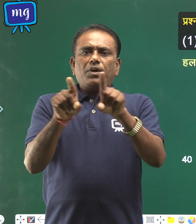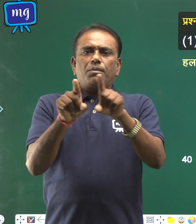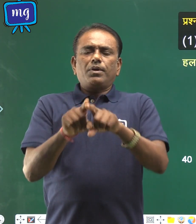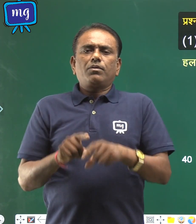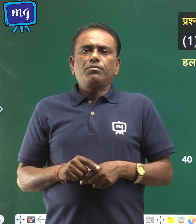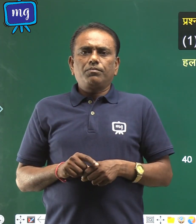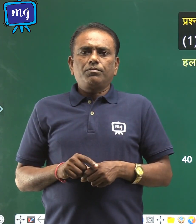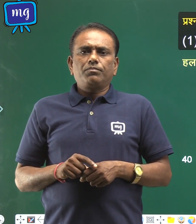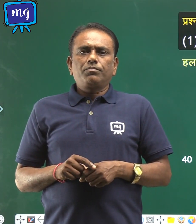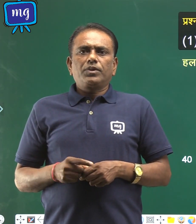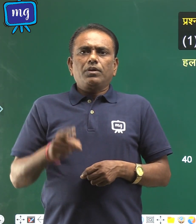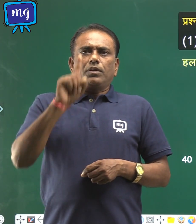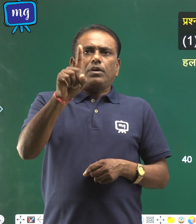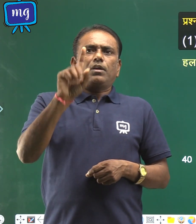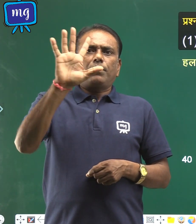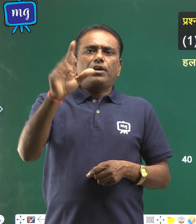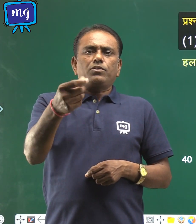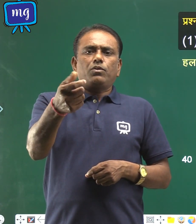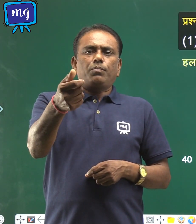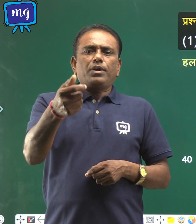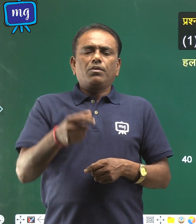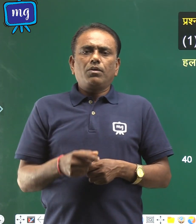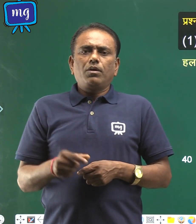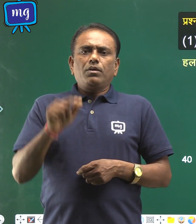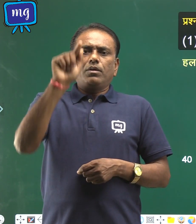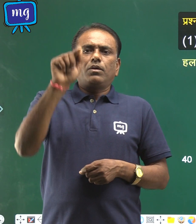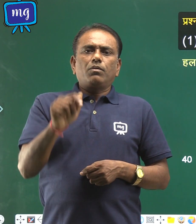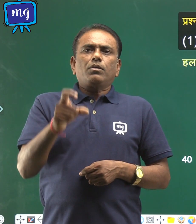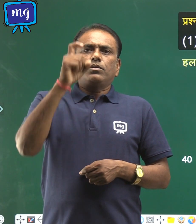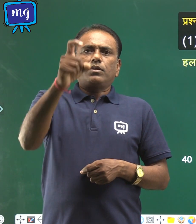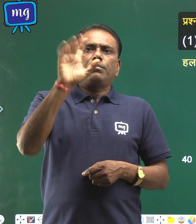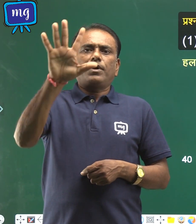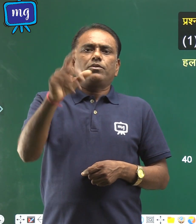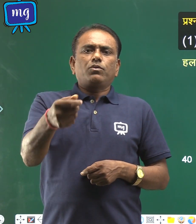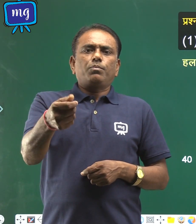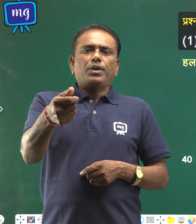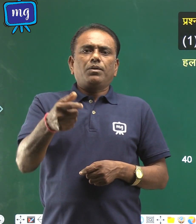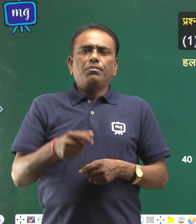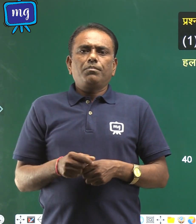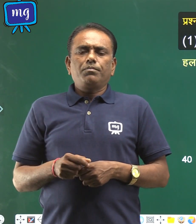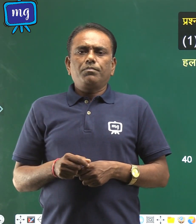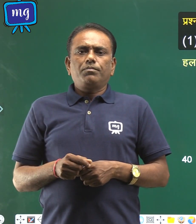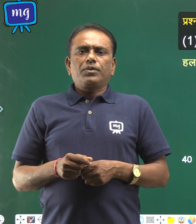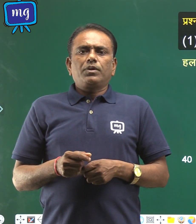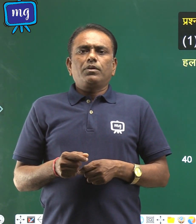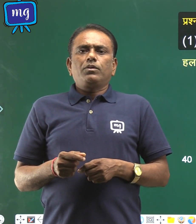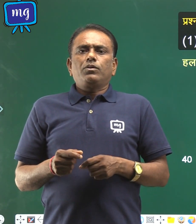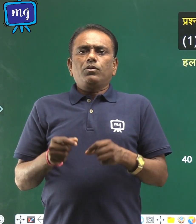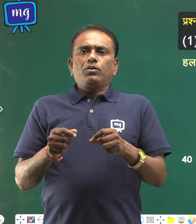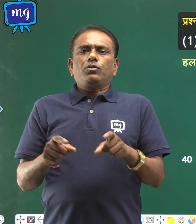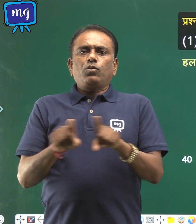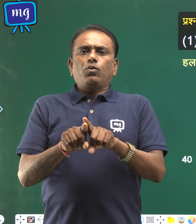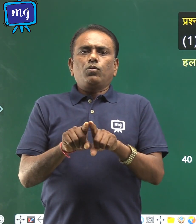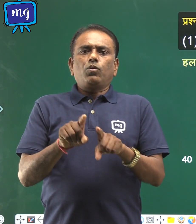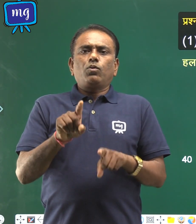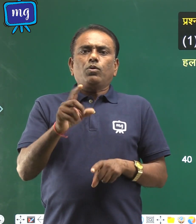बराबर 15 रुपये अनुपात 75 रुपये। दोनों संख्या समान